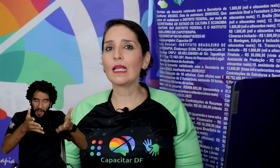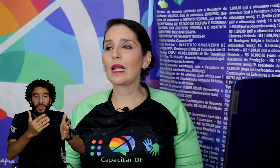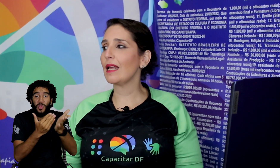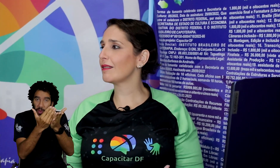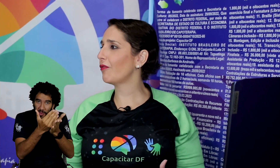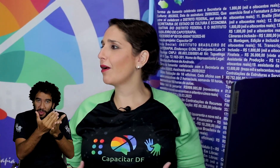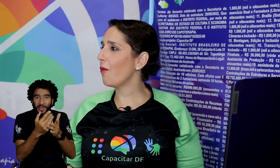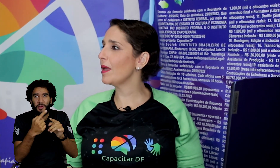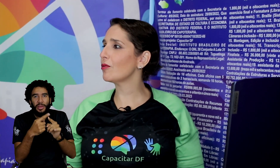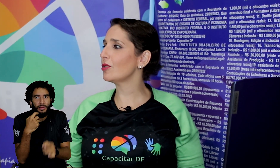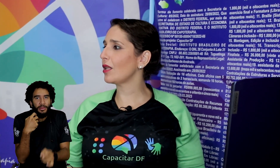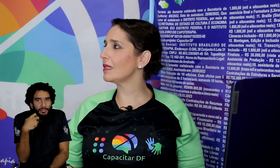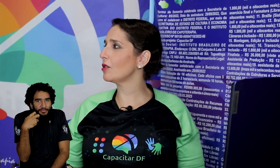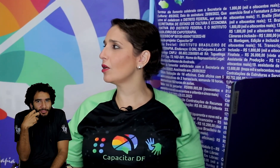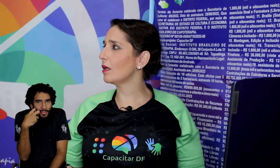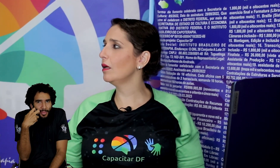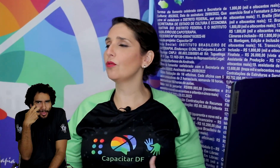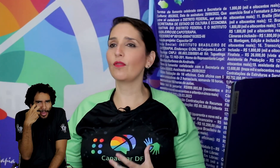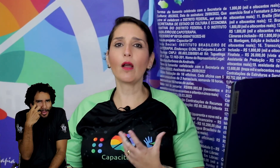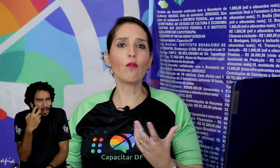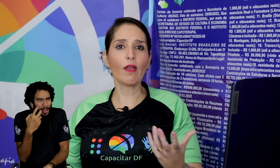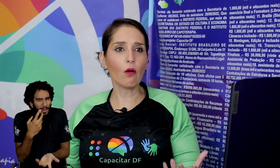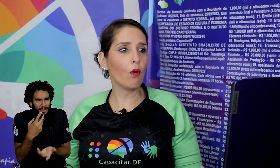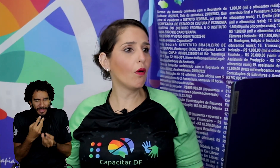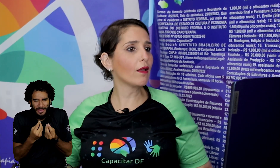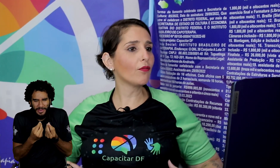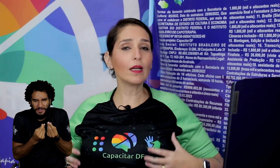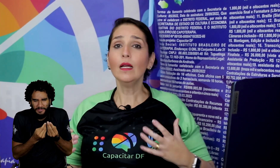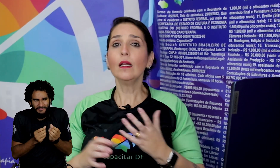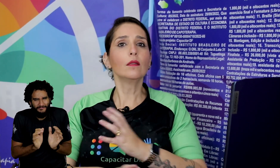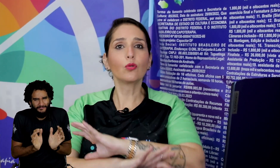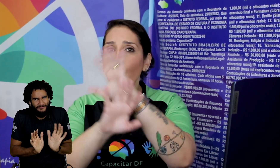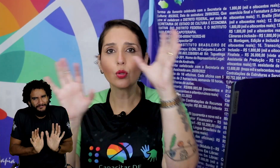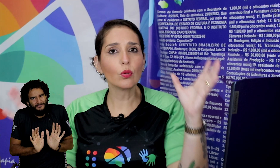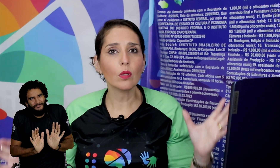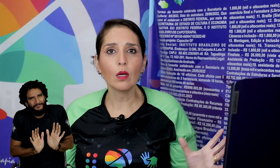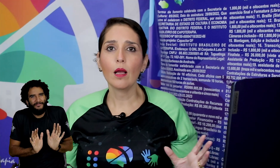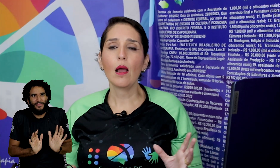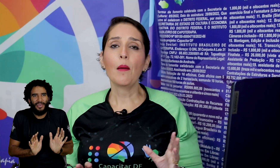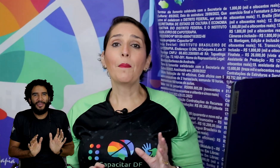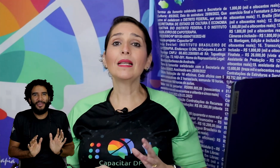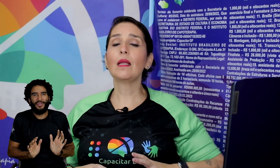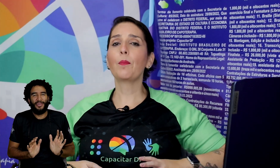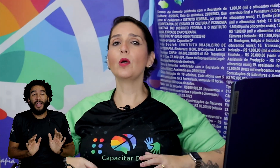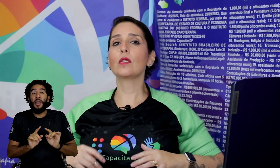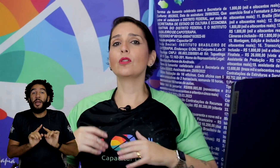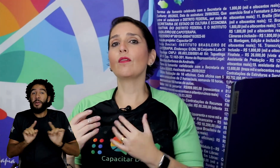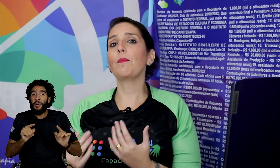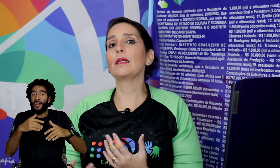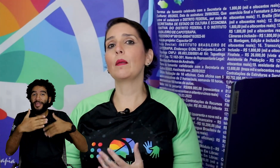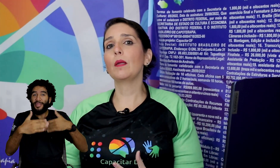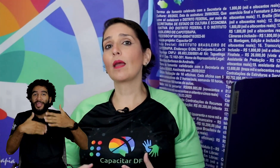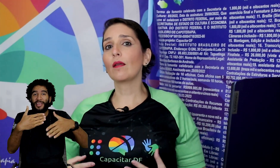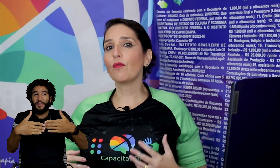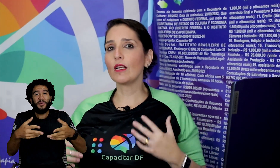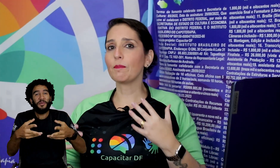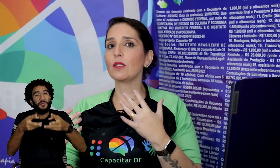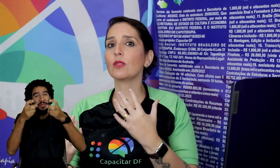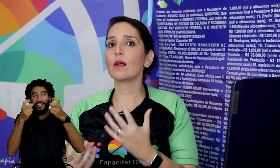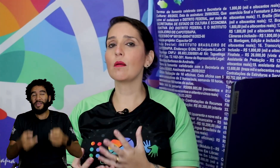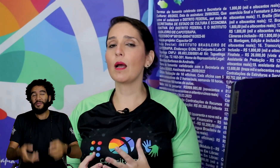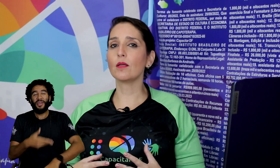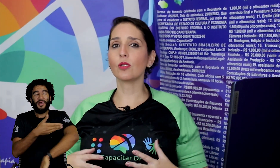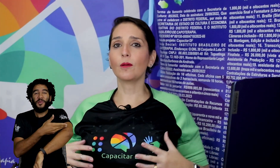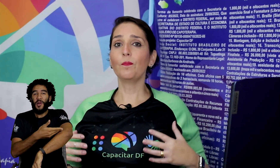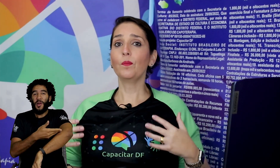fica sem graça, fica com medo de estar exagerando, fica com vergonha, fica tudo. Mas depois a gente vai percebendo que aquilo faz parte